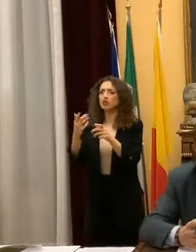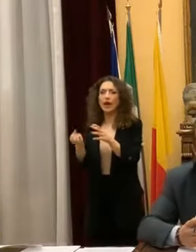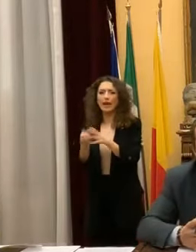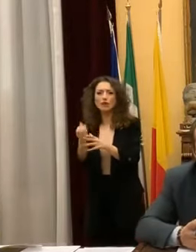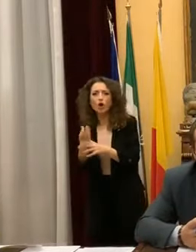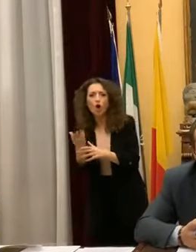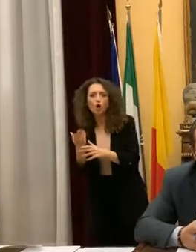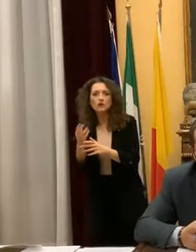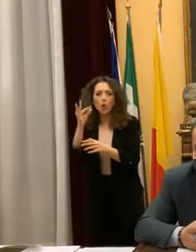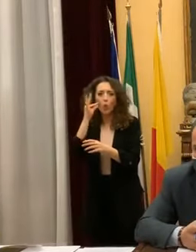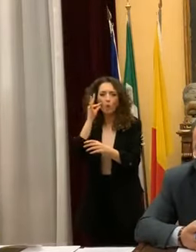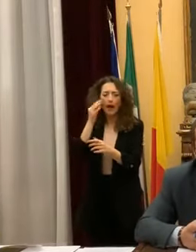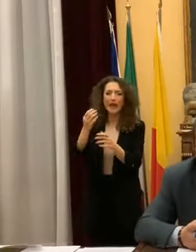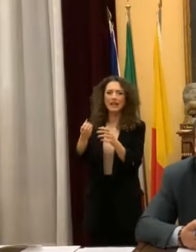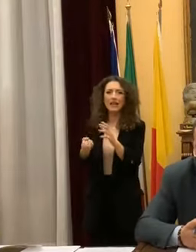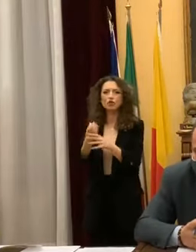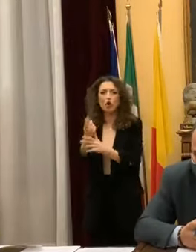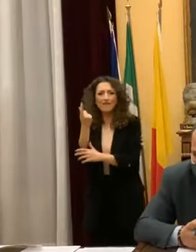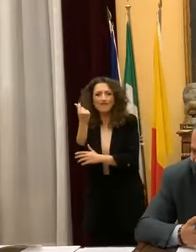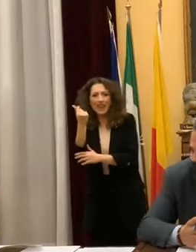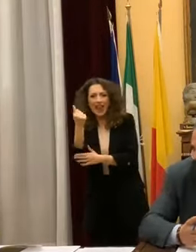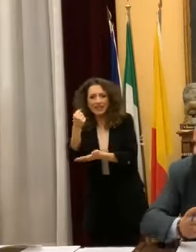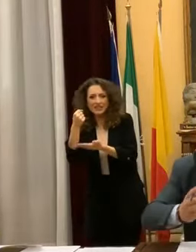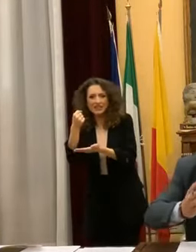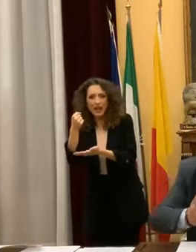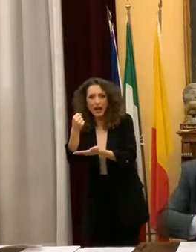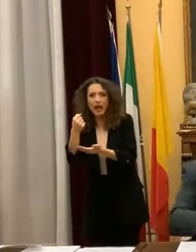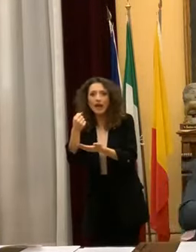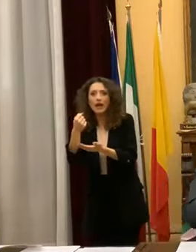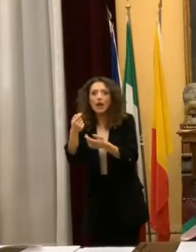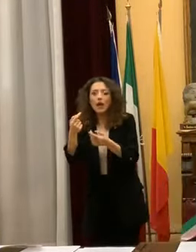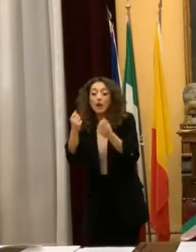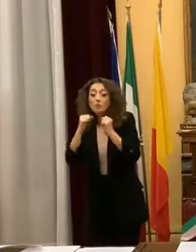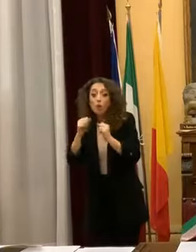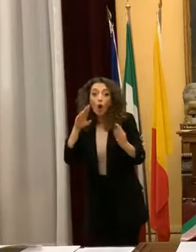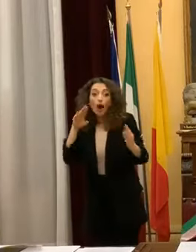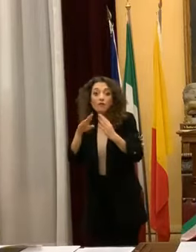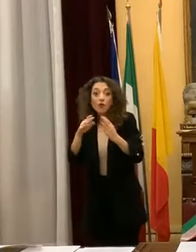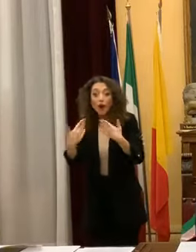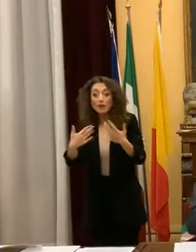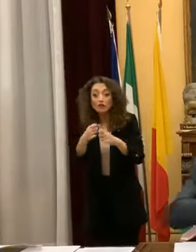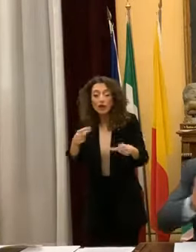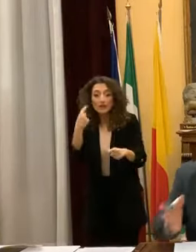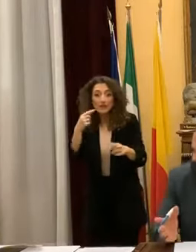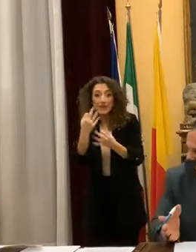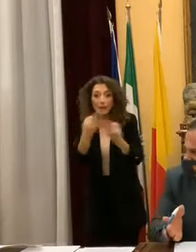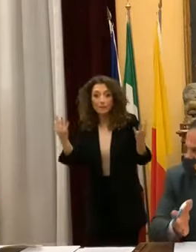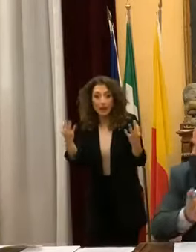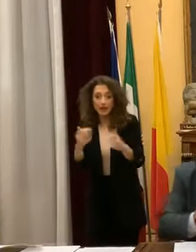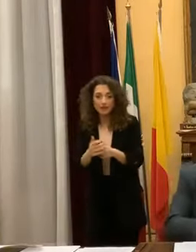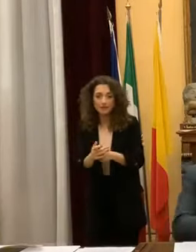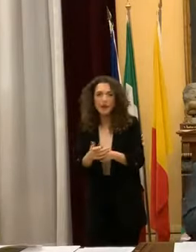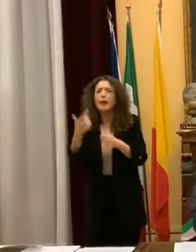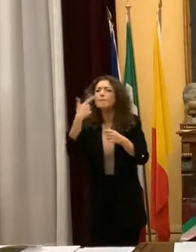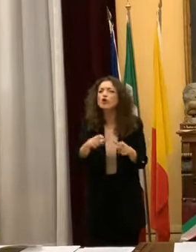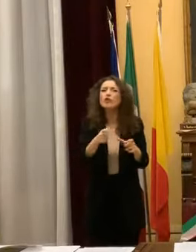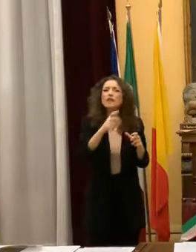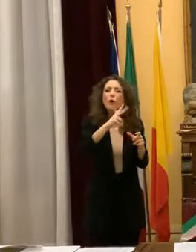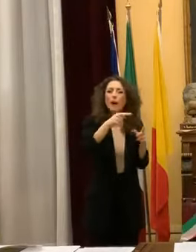affrontare l'emergenza a Messina. Ma perché a Catania sono stati dati a maggio? E perché a Palermo sono state date a